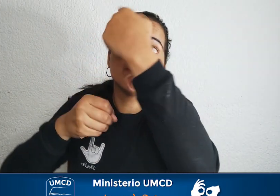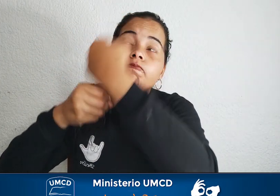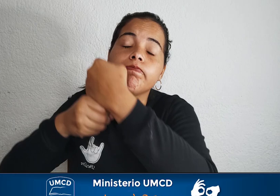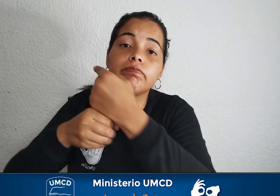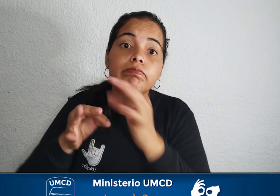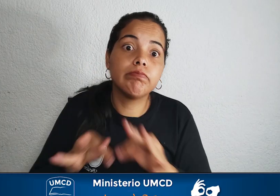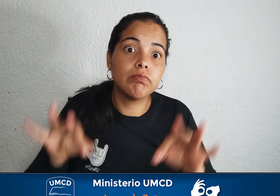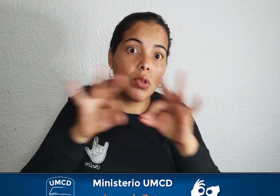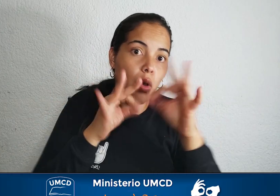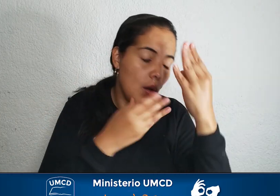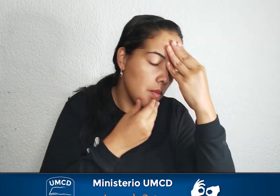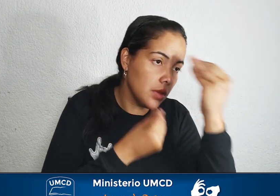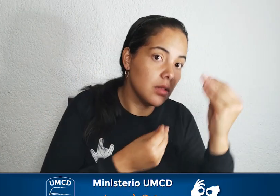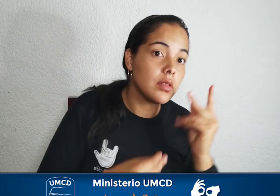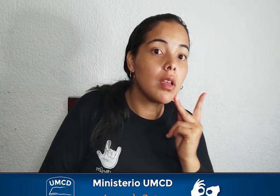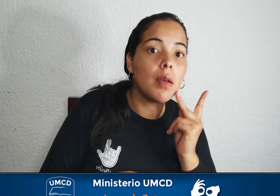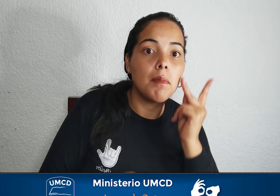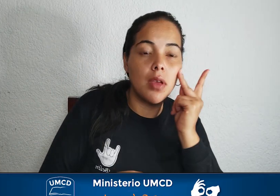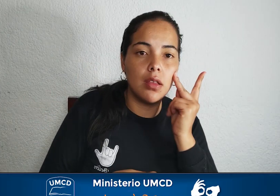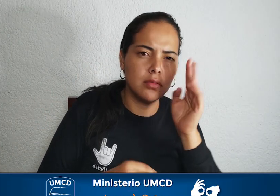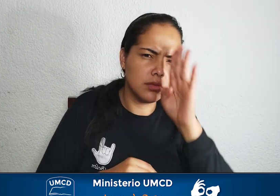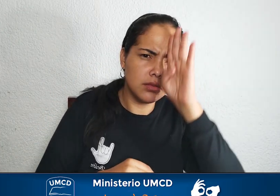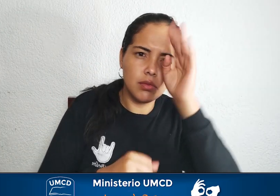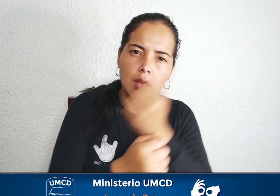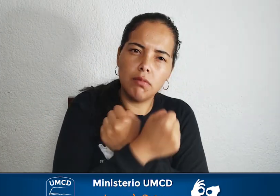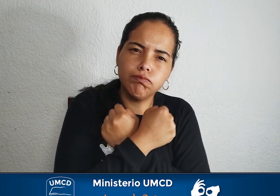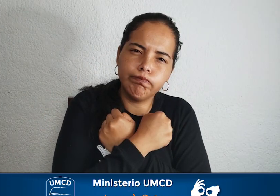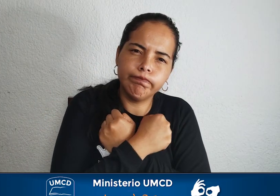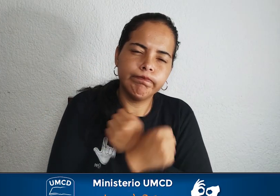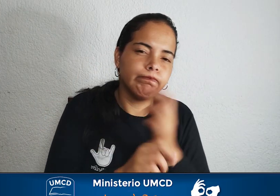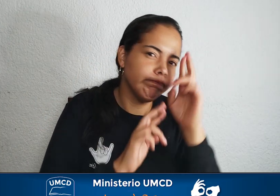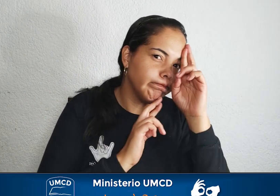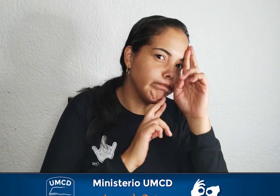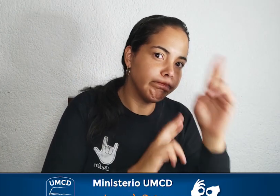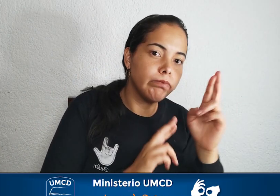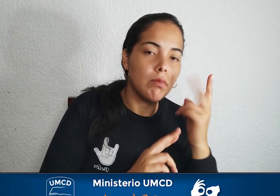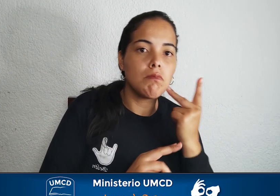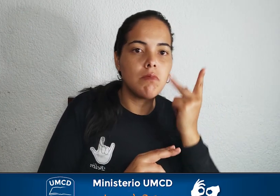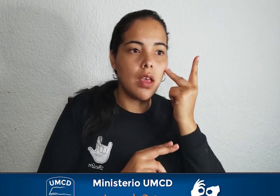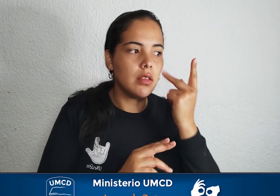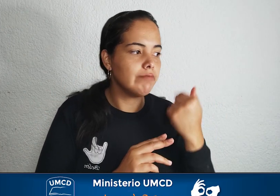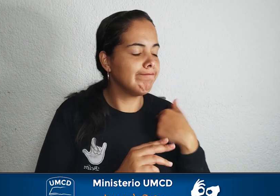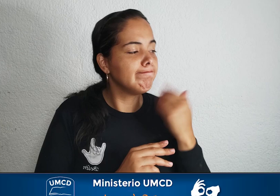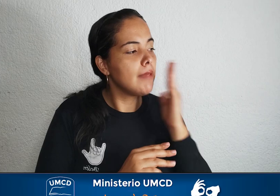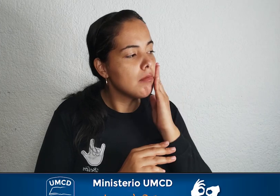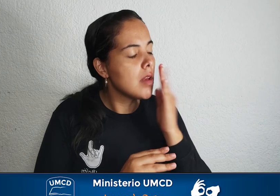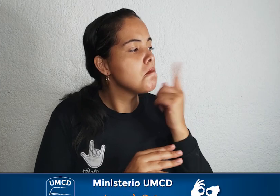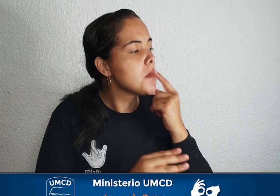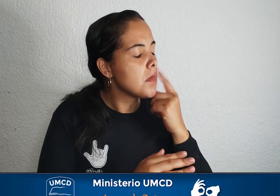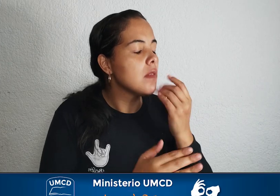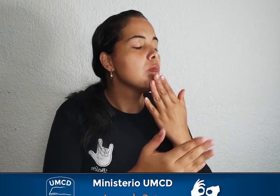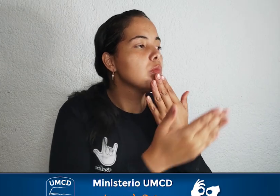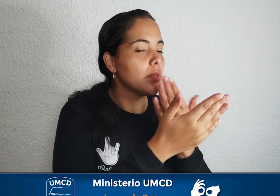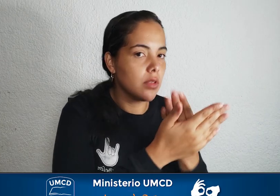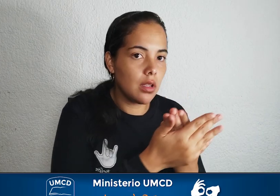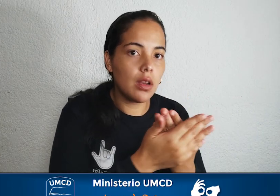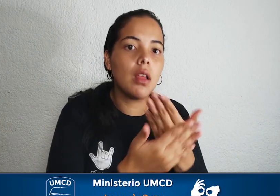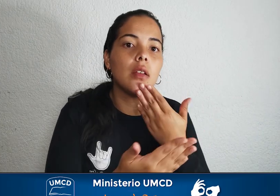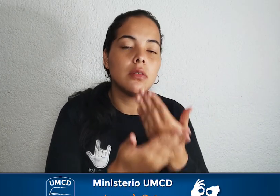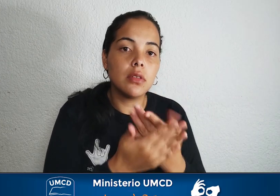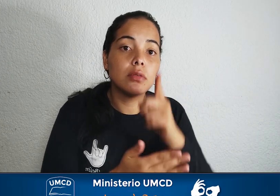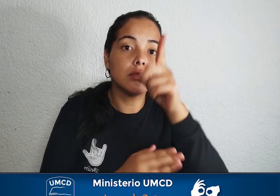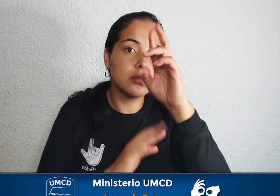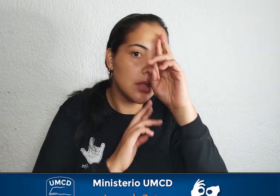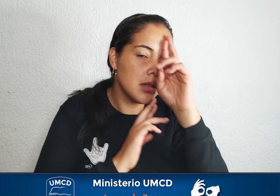palabra, y a través de ella vamos a honrar correctamente a quienes están a nuestro alrededor, y en este caso